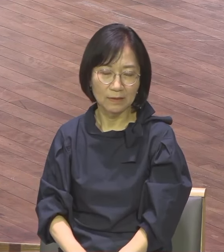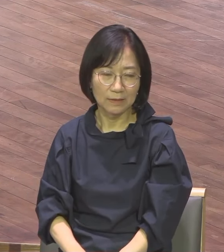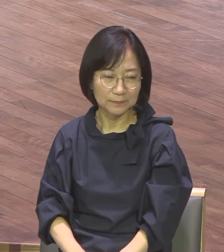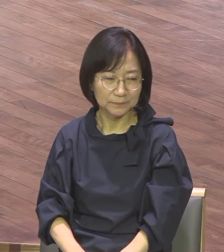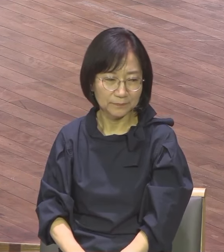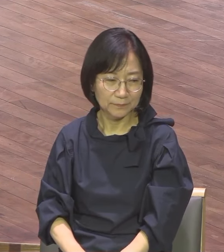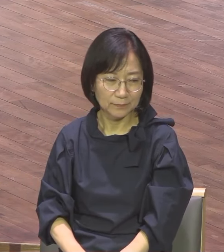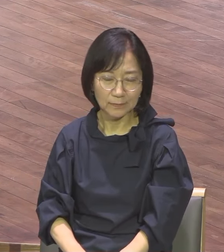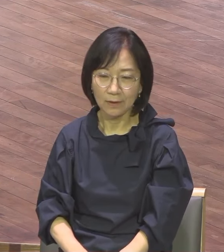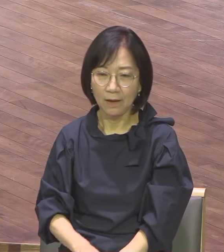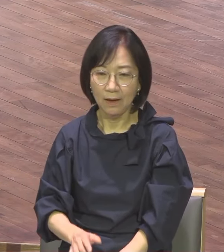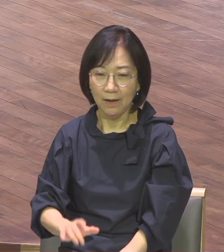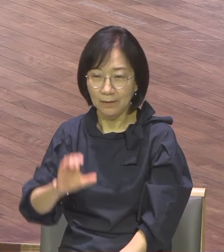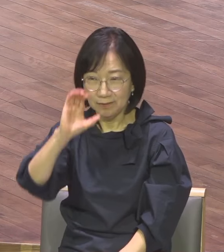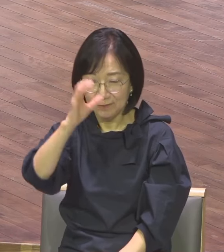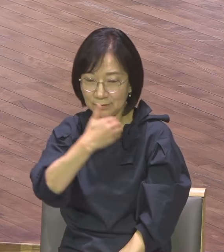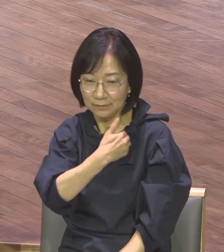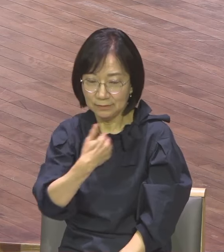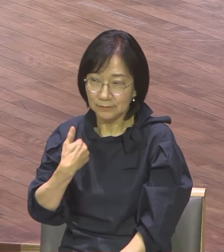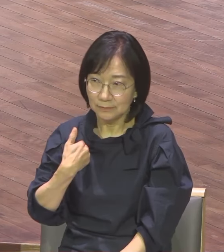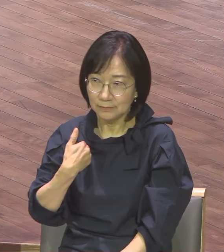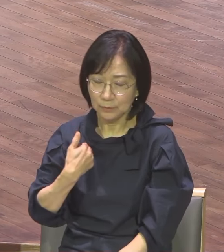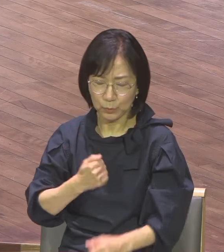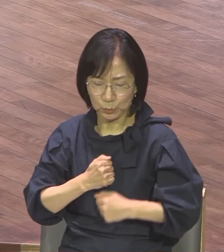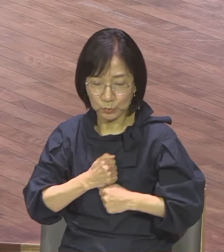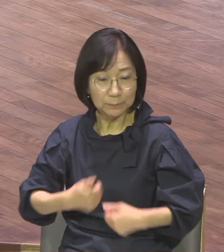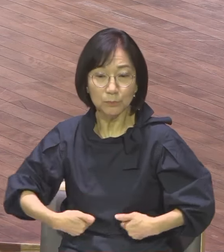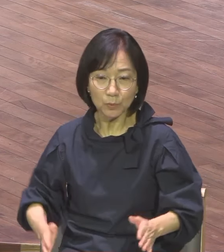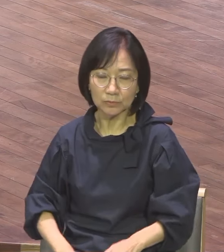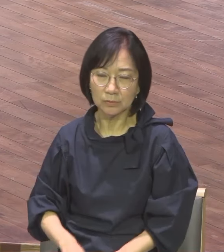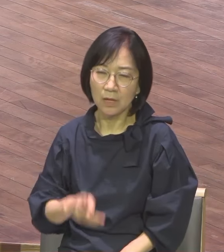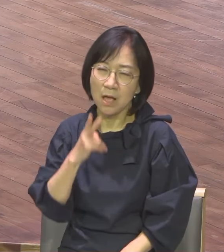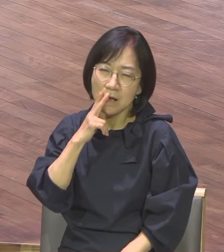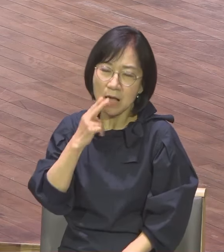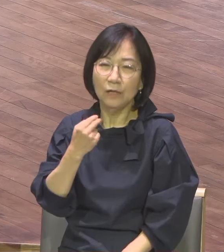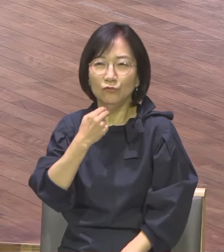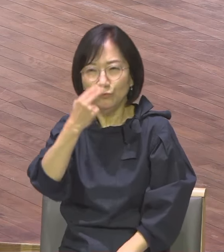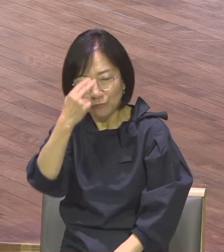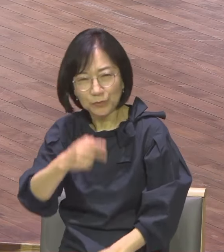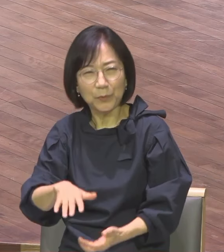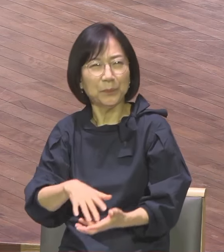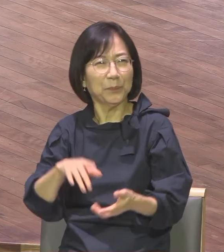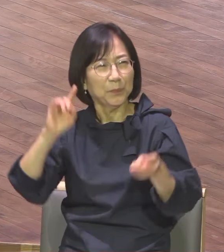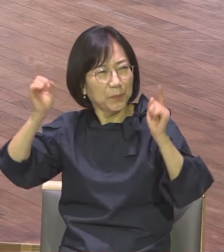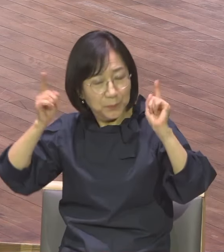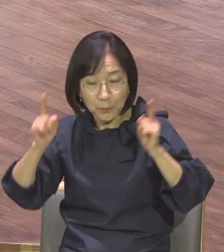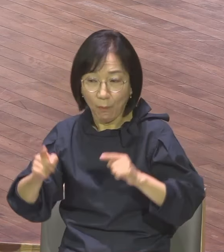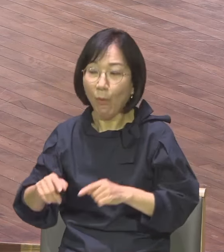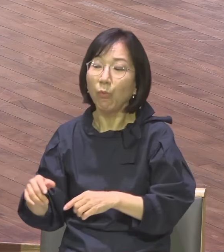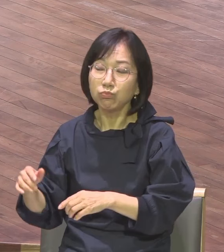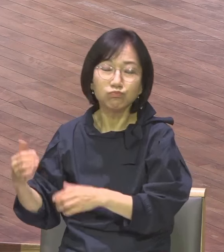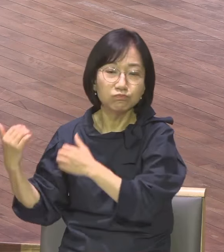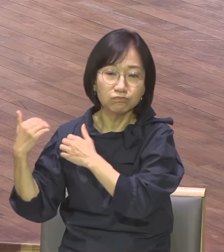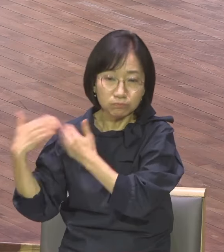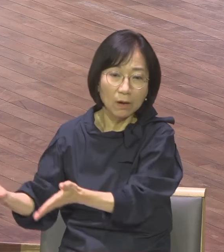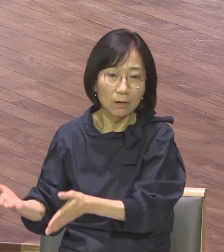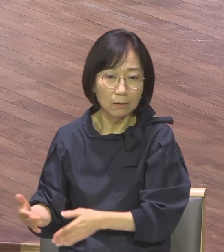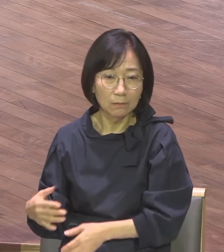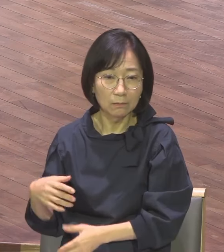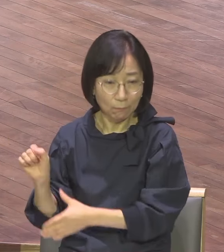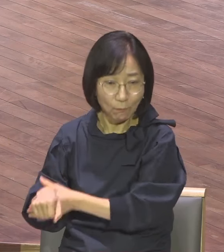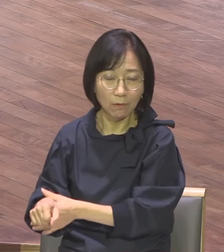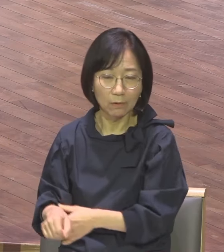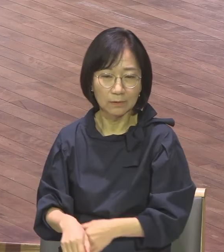지내고 아무한 게 없어. 탓지 않아. 그러니까 엘리트들이 크게 다 가지요.